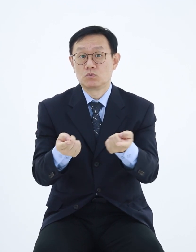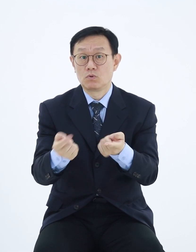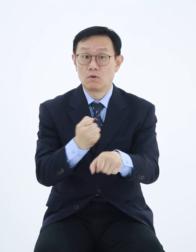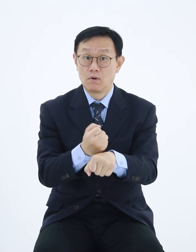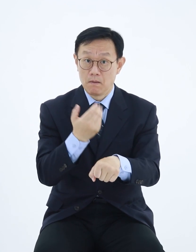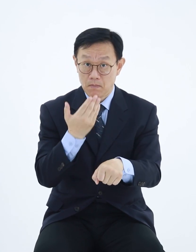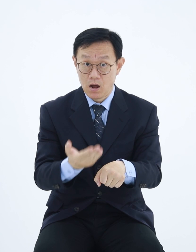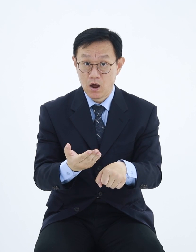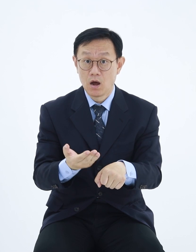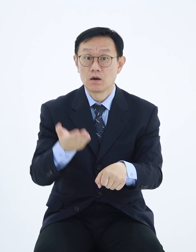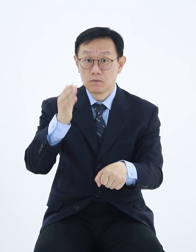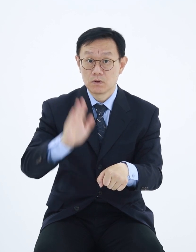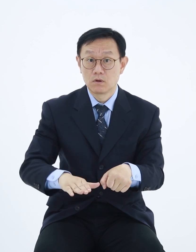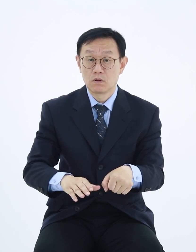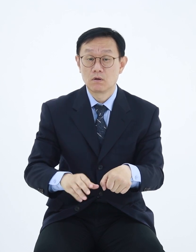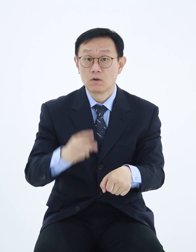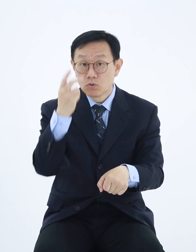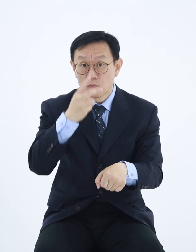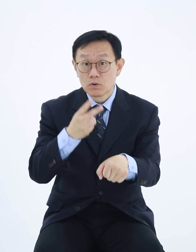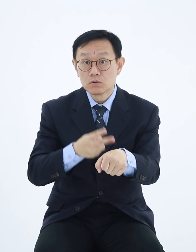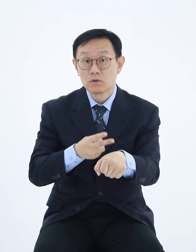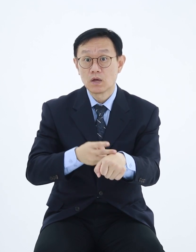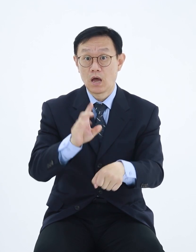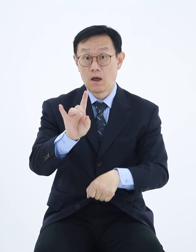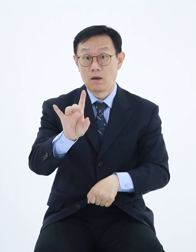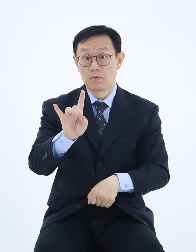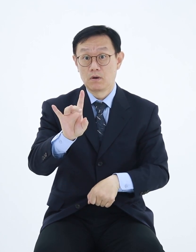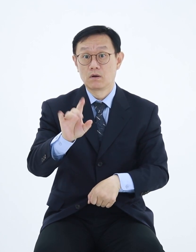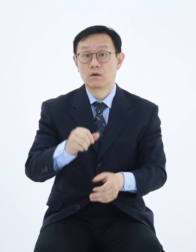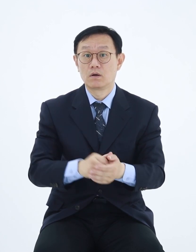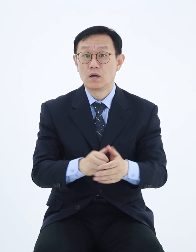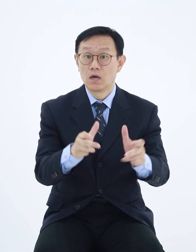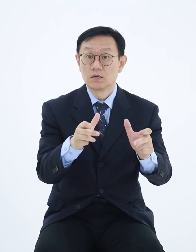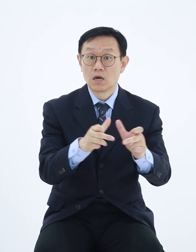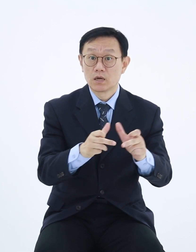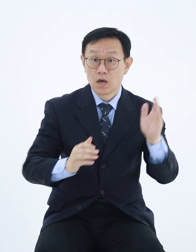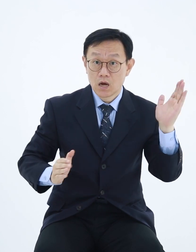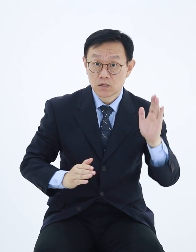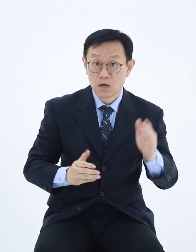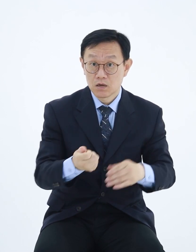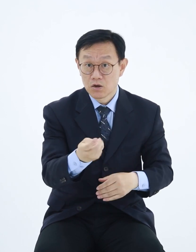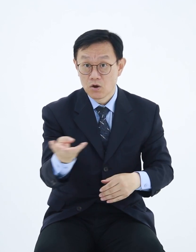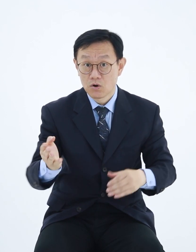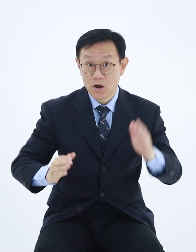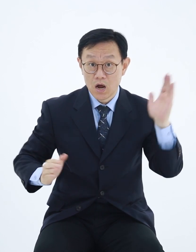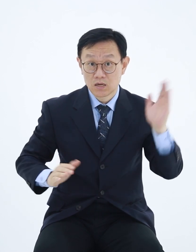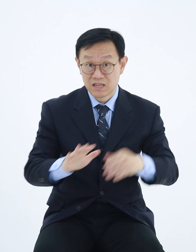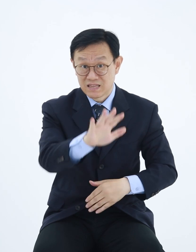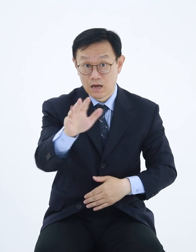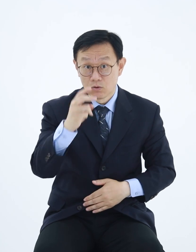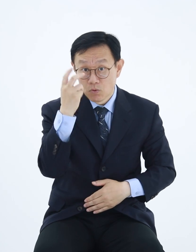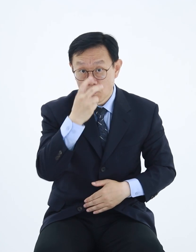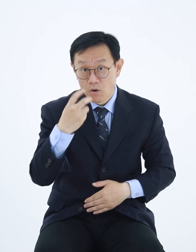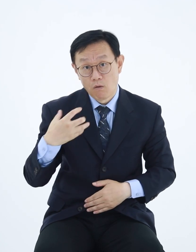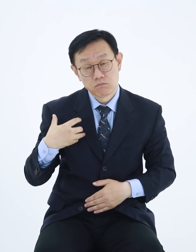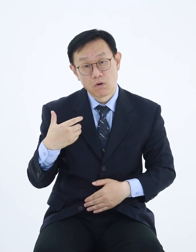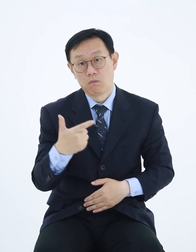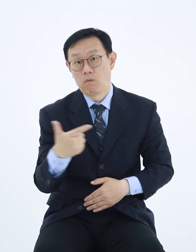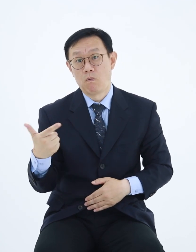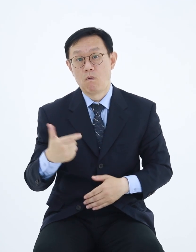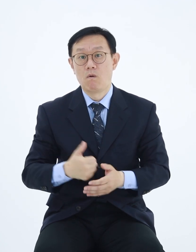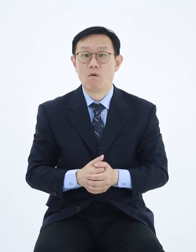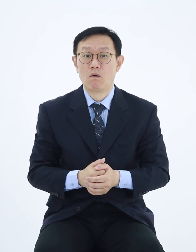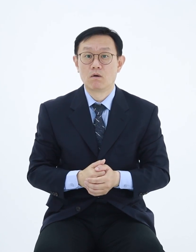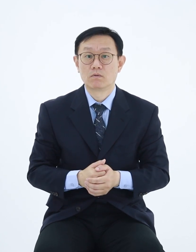있지만 그럼에도 돌봄 전담사 1명이 장애 학생을 포함한 여러 학생을 모두 돌보기에는 부담이 클 수밖에